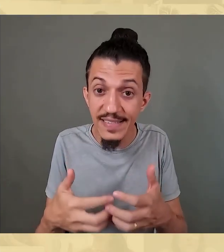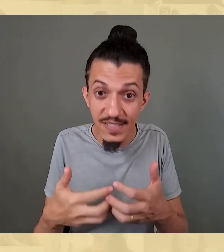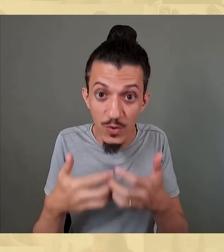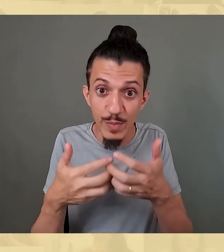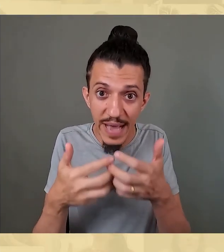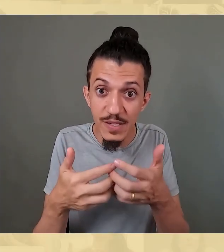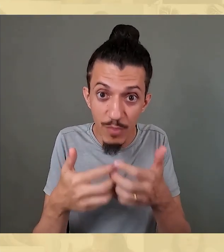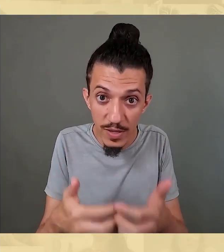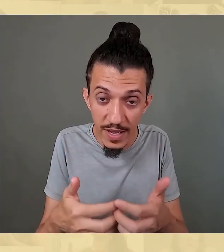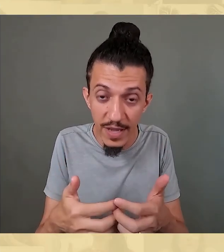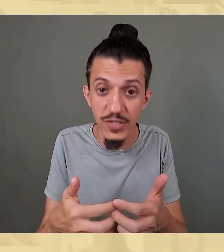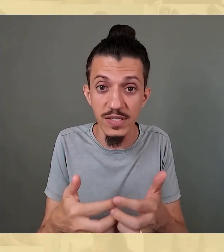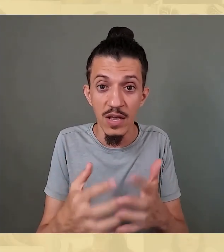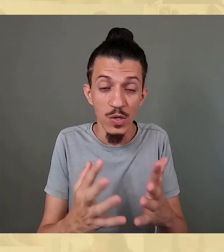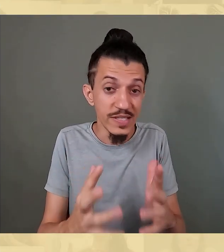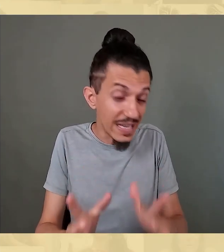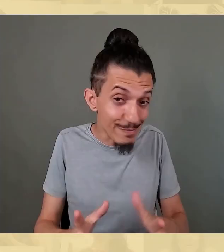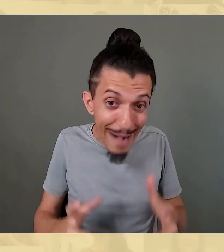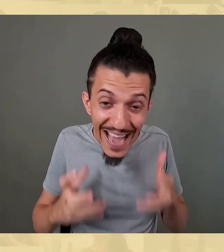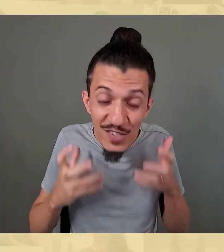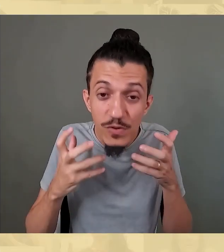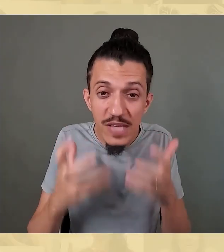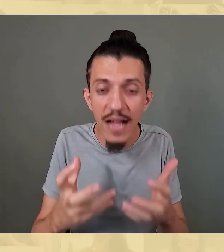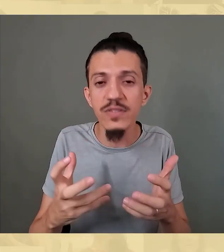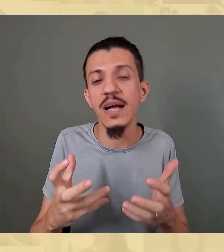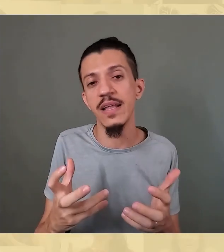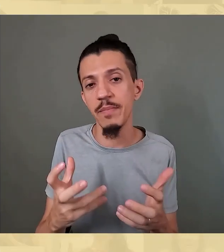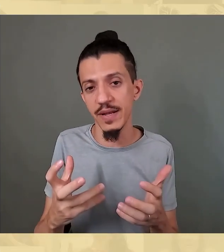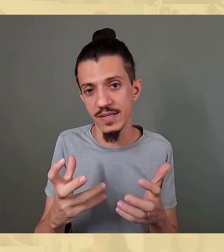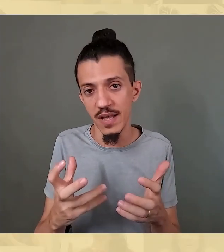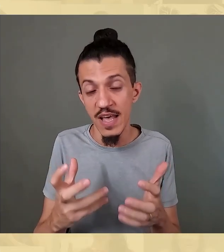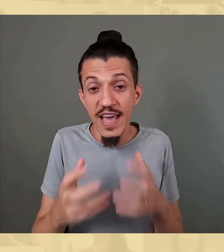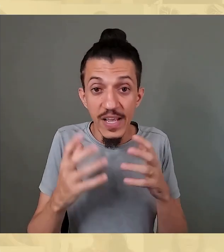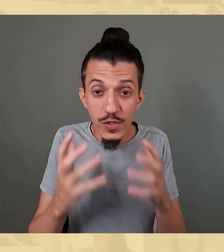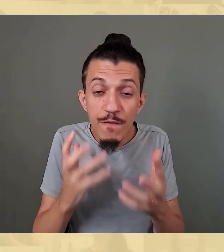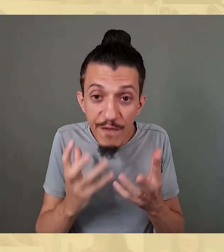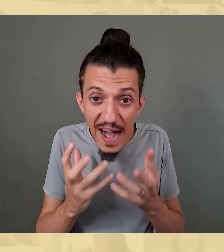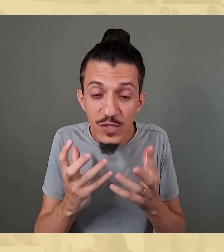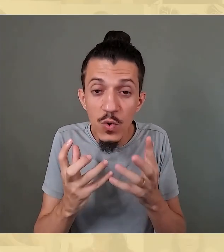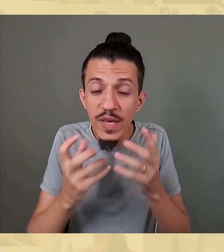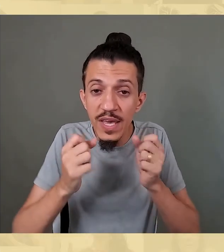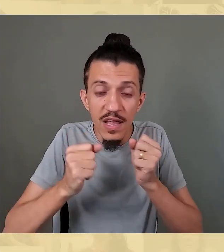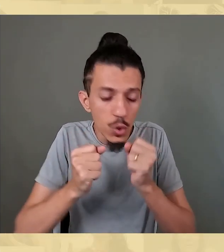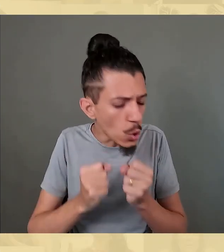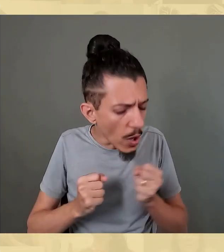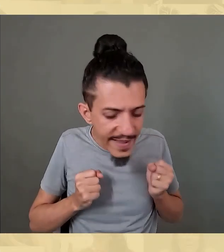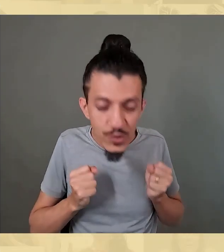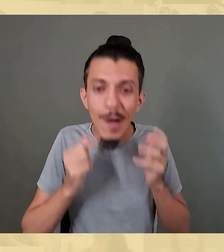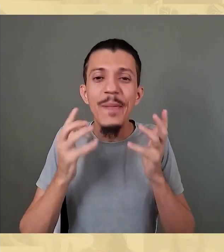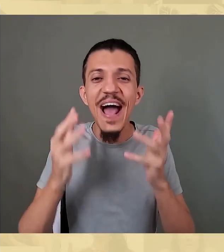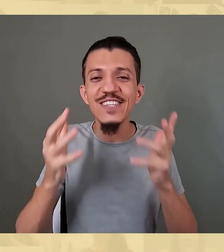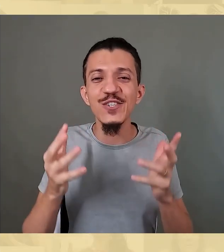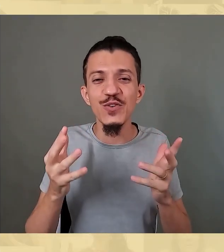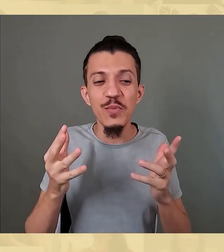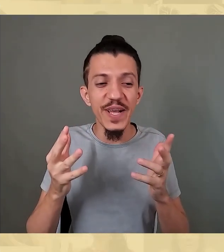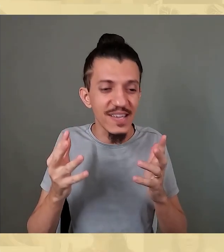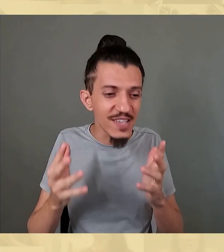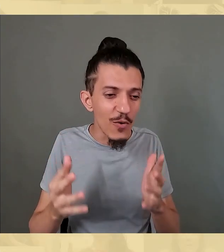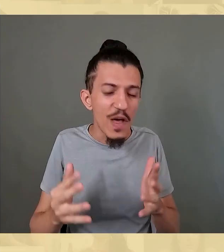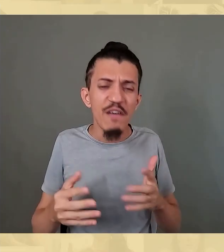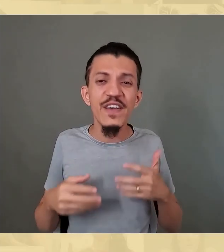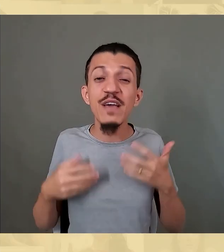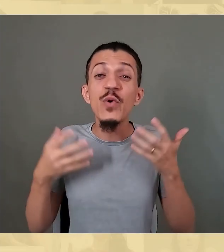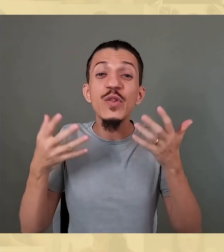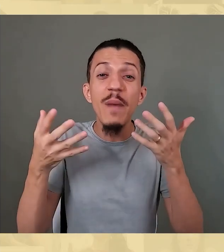sinais que são os mais importantes, os sinais mais usados da Libras, isso faz com que toda a sua prática de